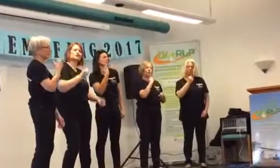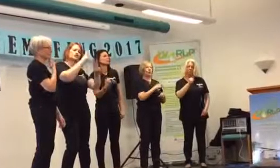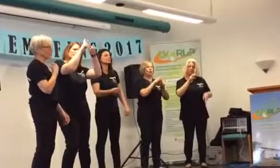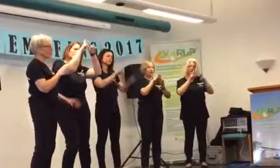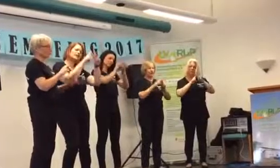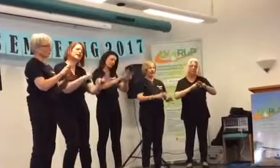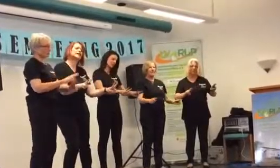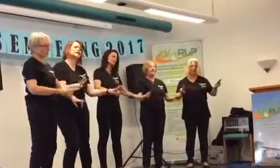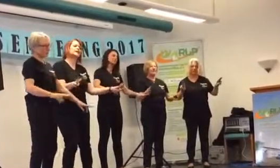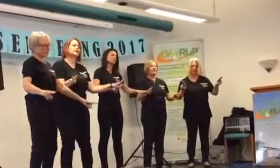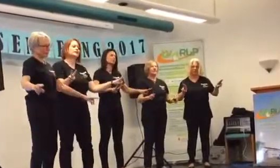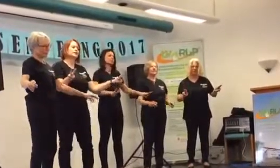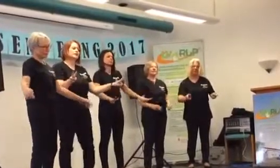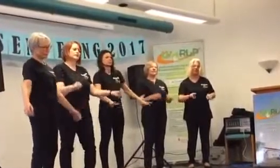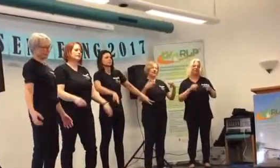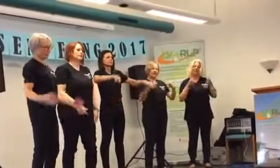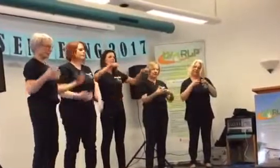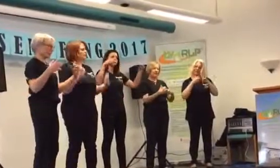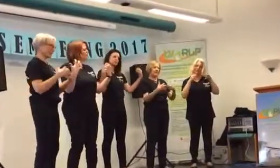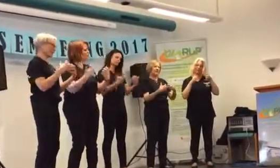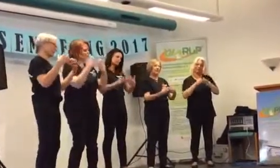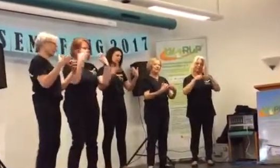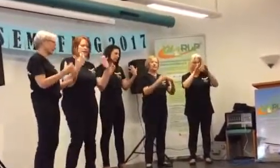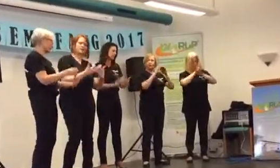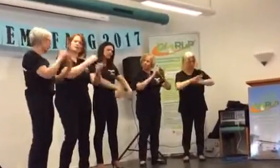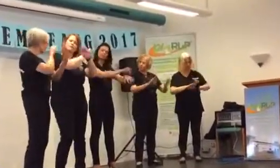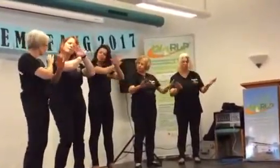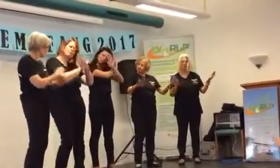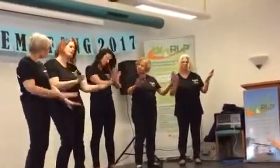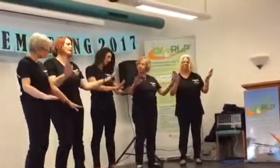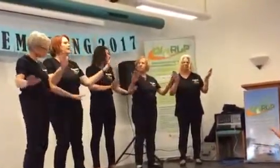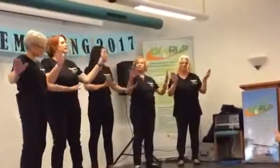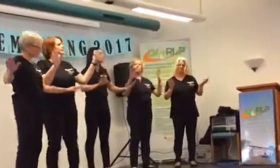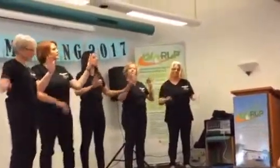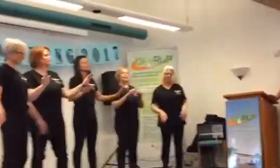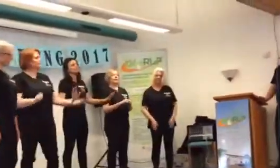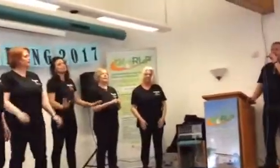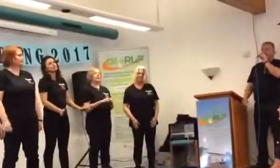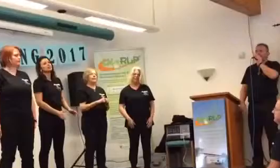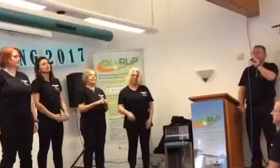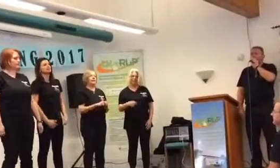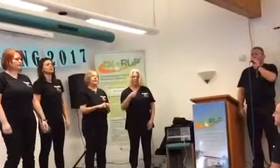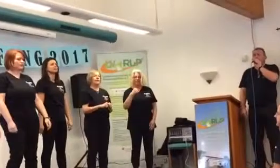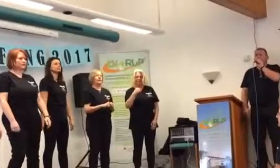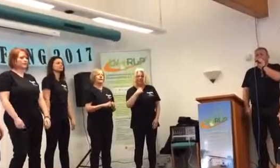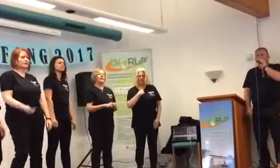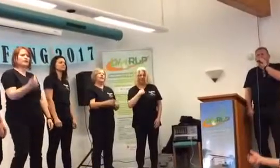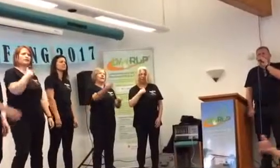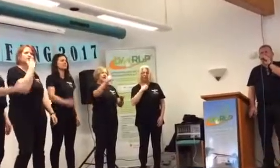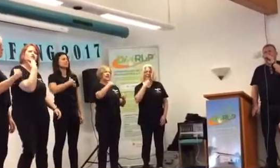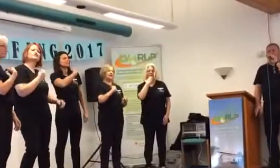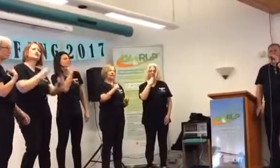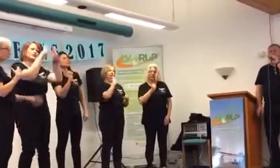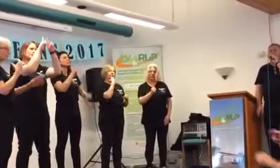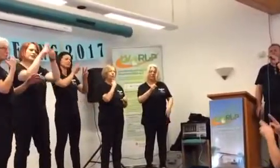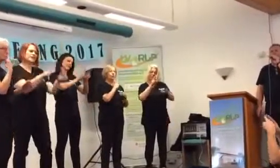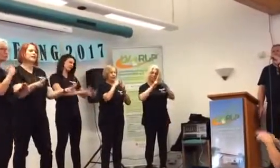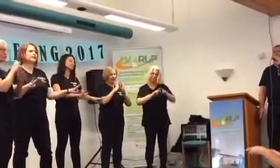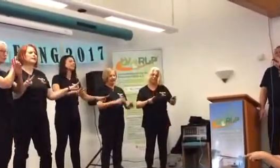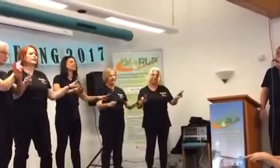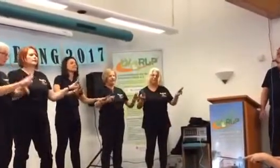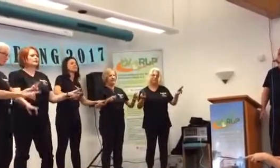Ich wünsche dir Frieden und keine Kriege. Ich wünsche